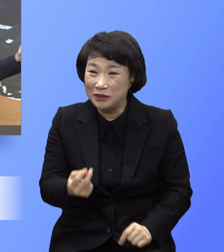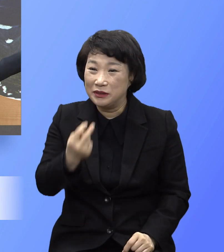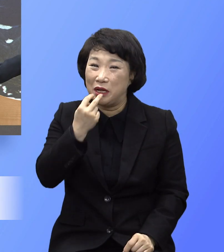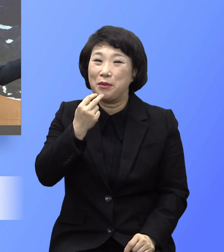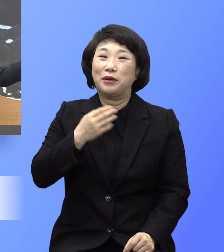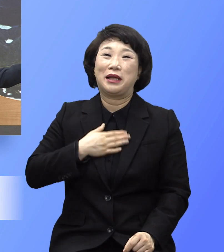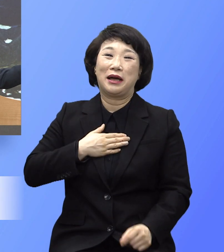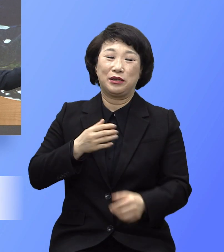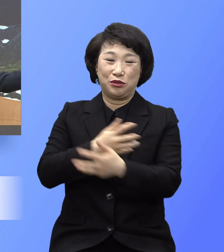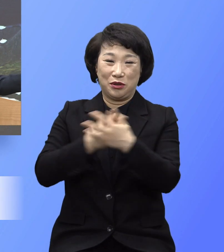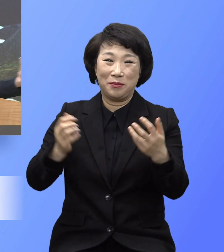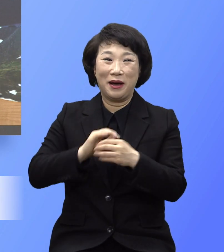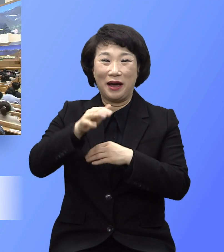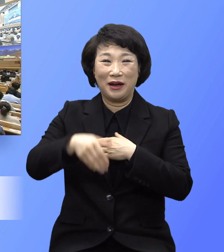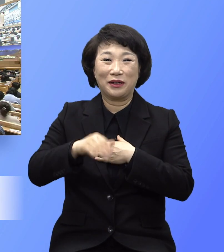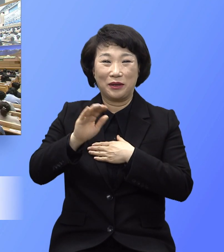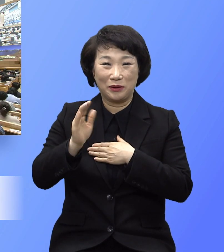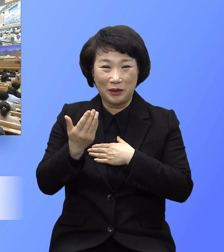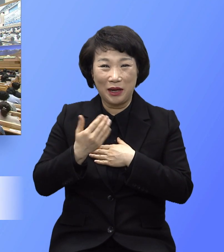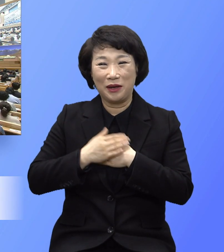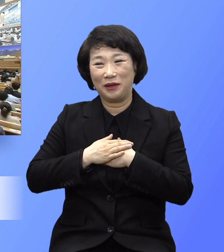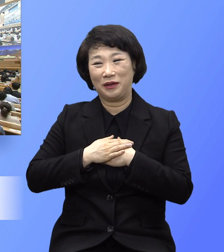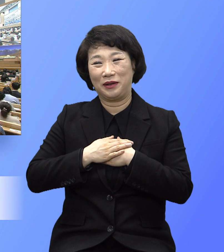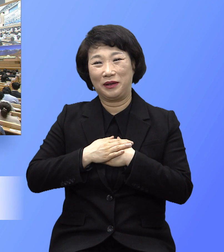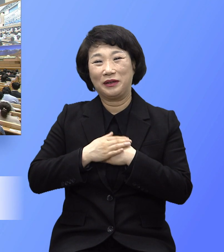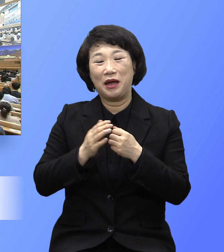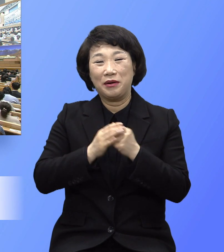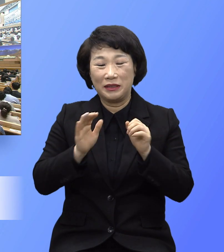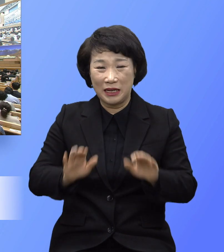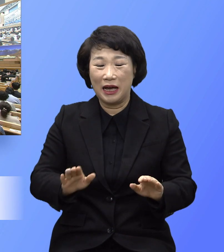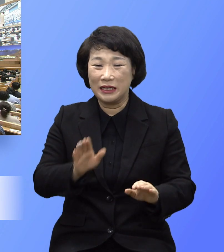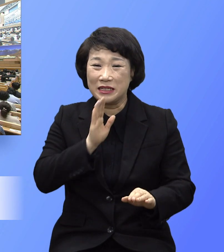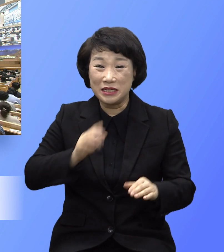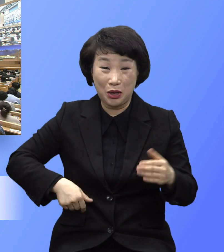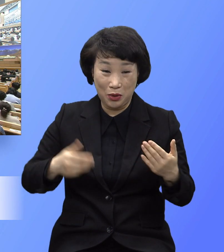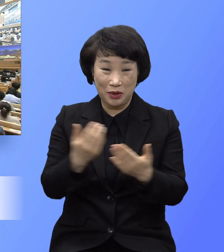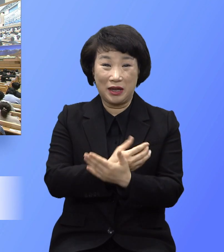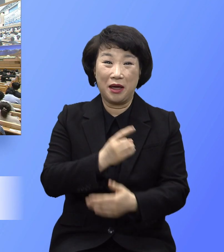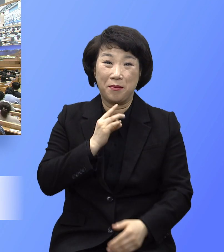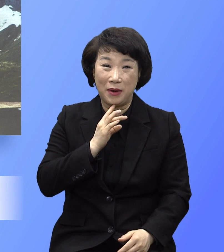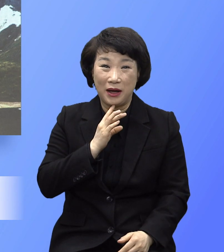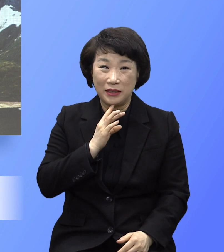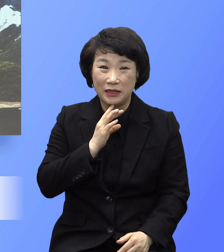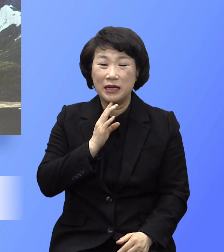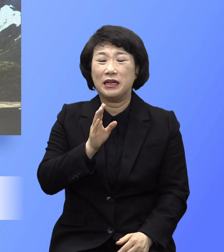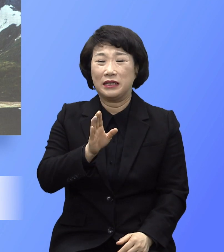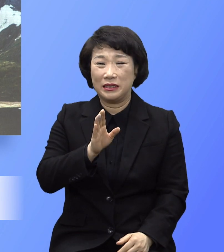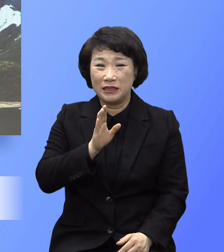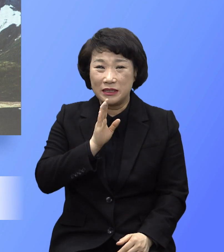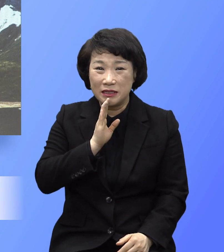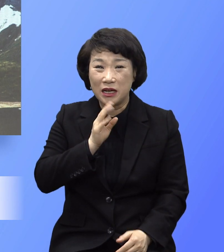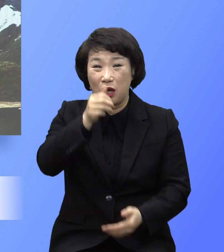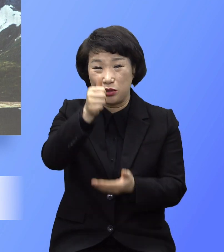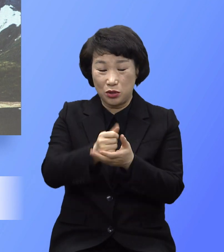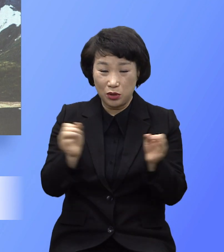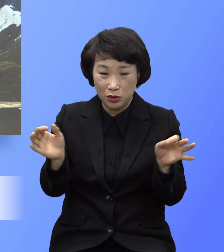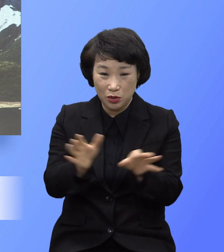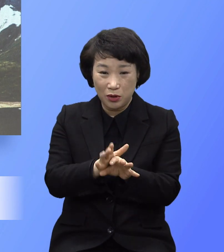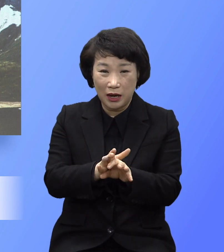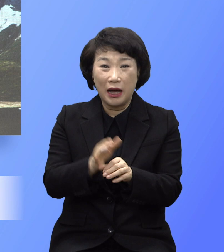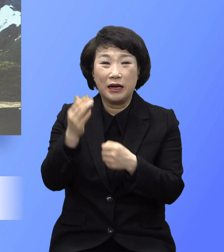안에 넘쳐나는 것이니, 그러므로 진정한 회개만이 참된